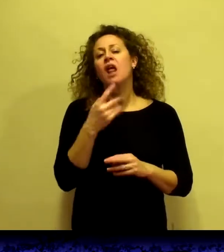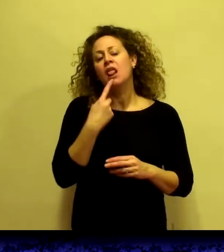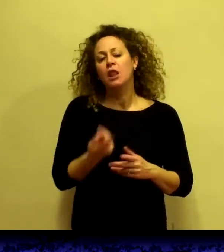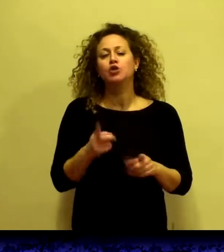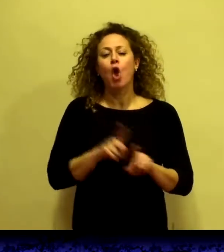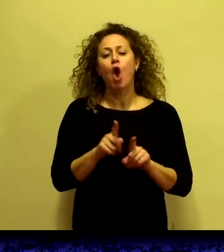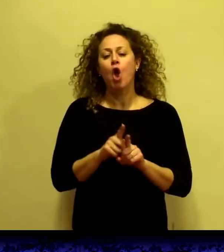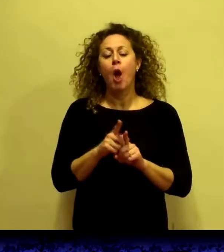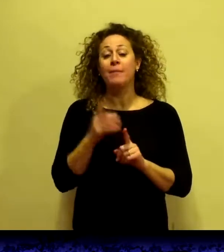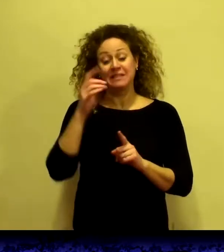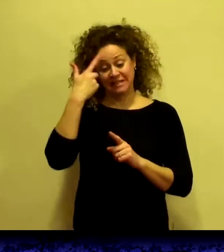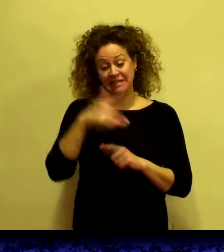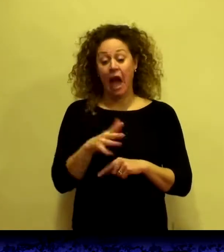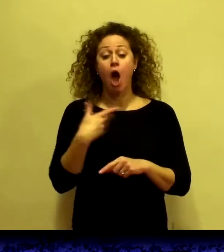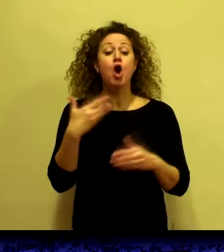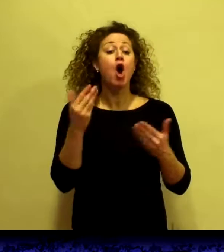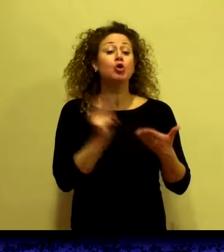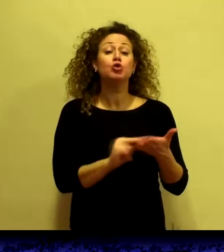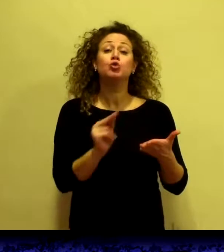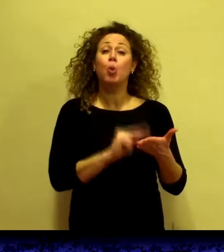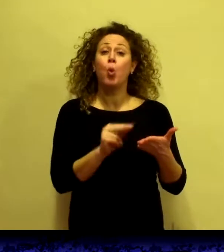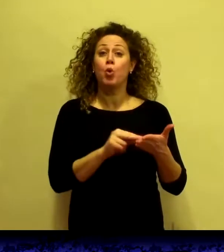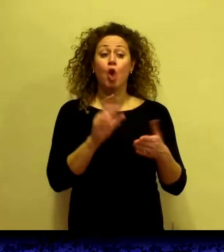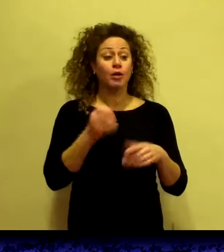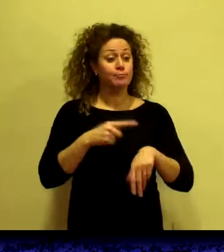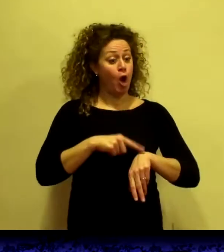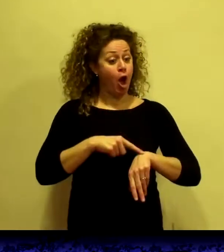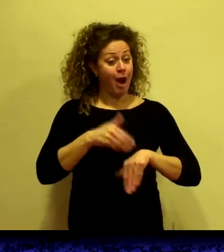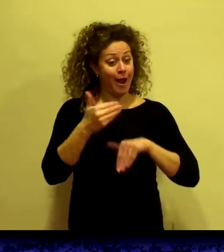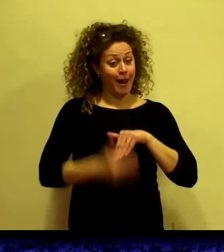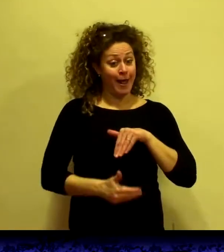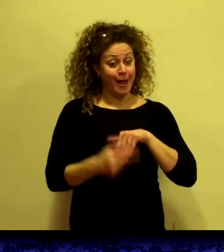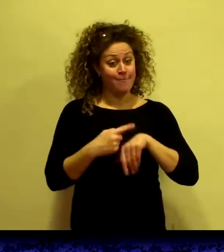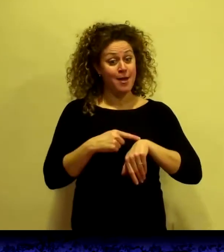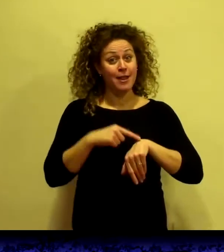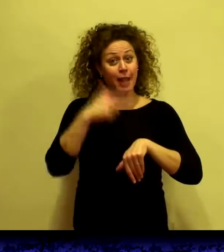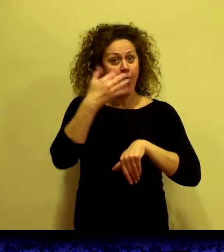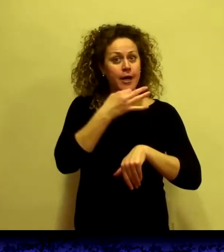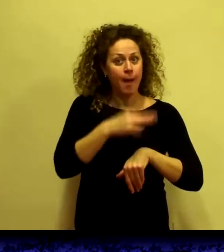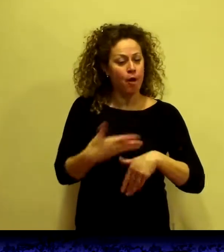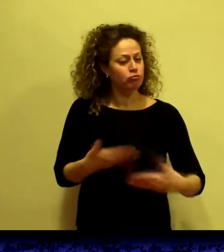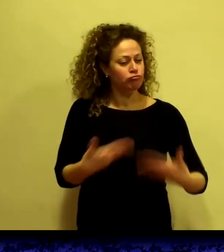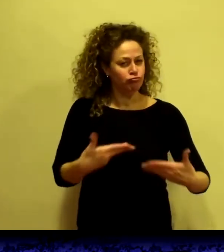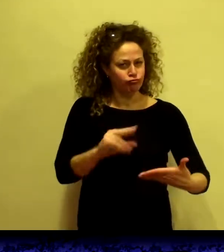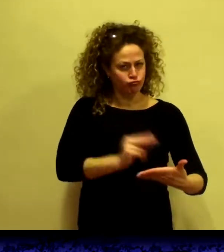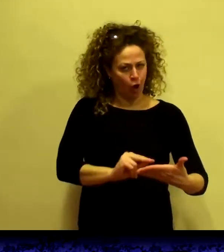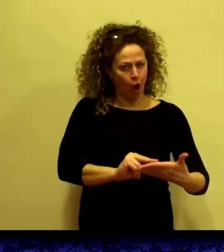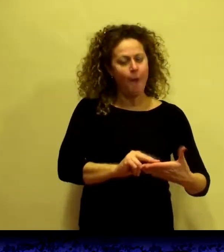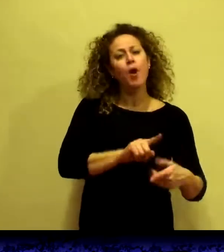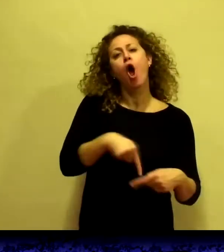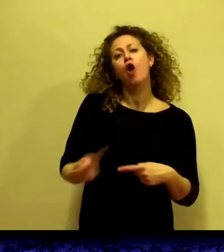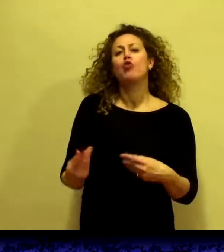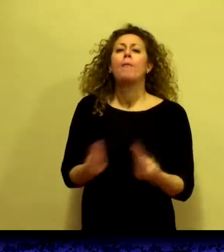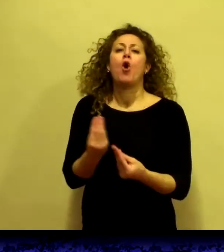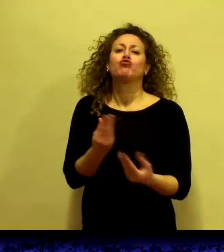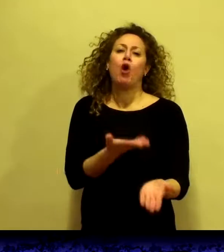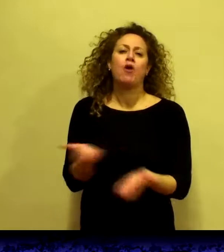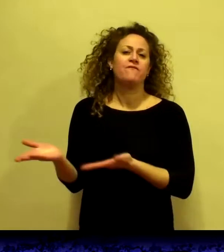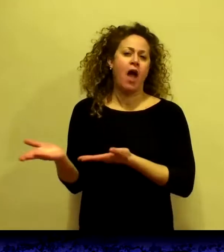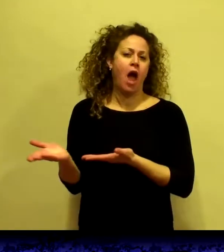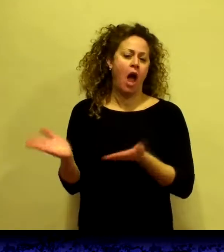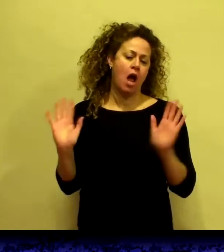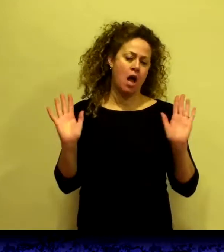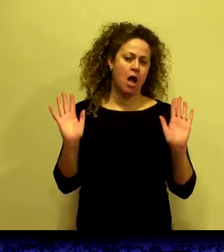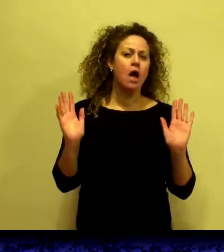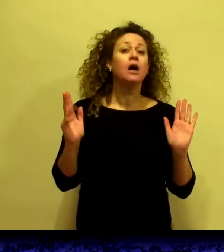finisci i compiti entro l'orario, diciamo, previsto, poi non dopo... Non si fanno insieme. No. Non funziona. Poi, per carità,